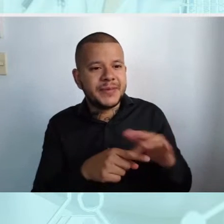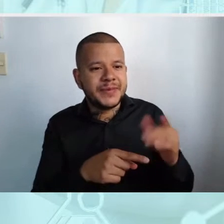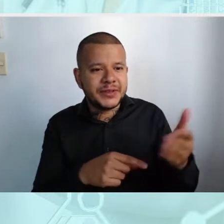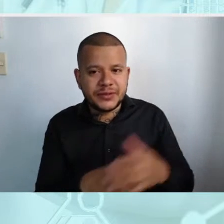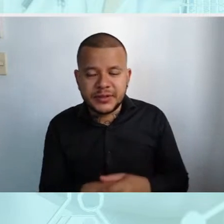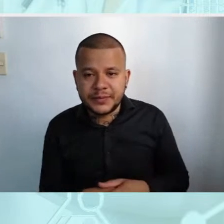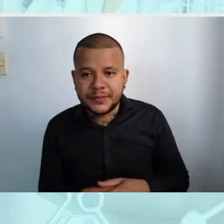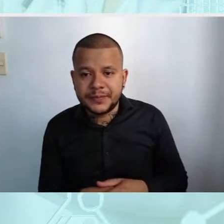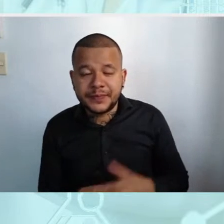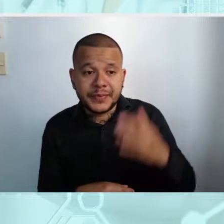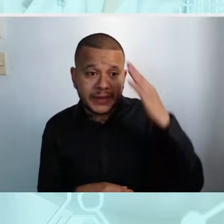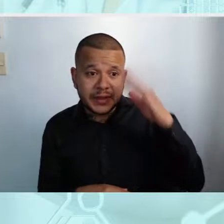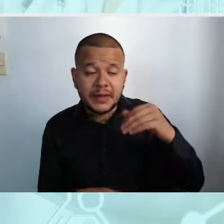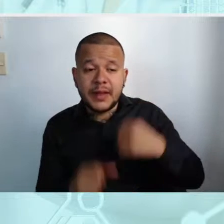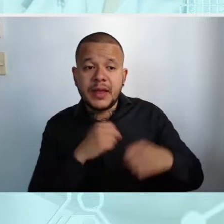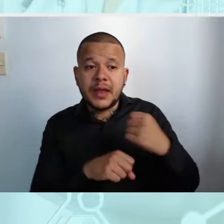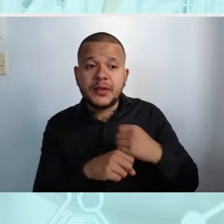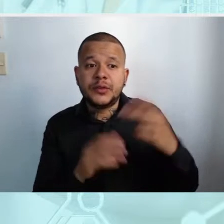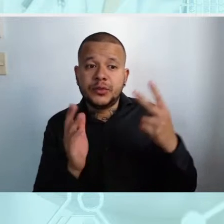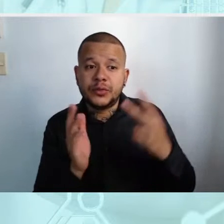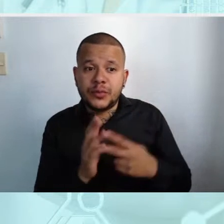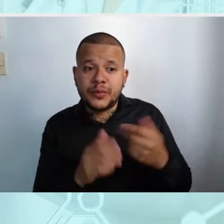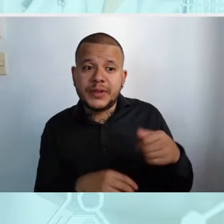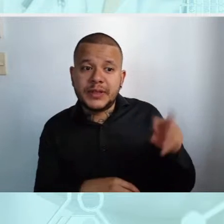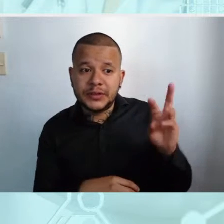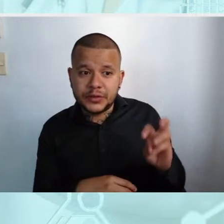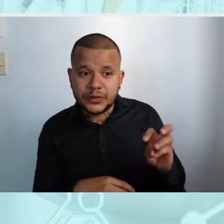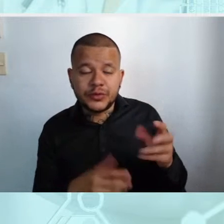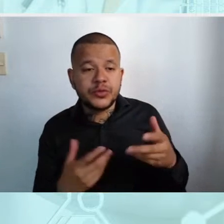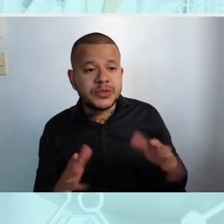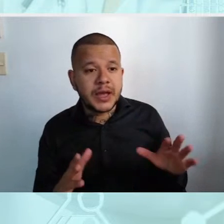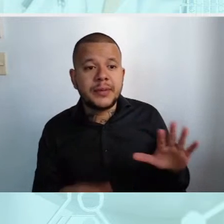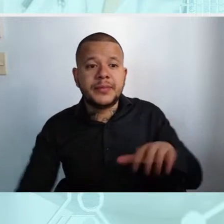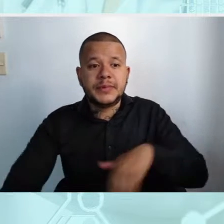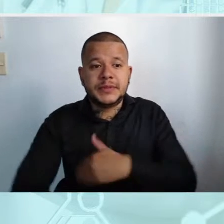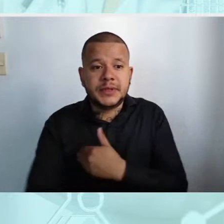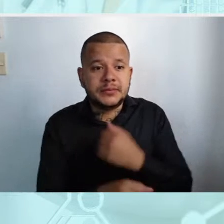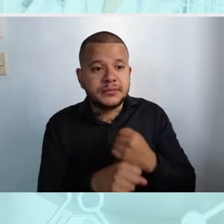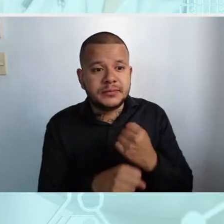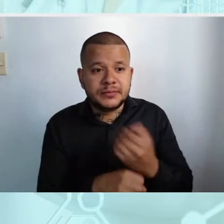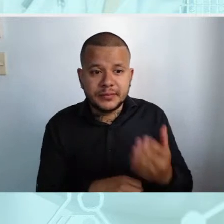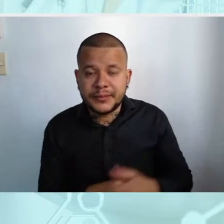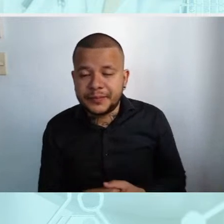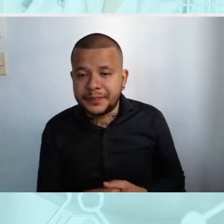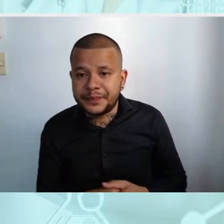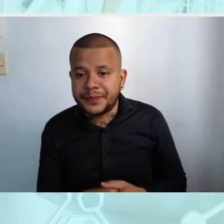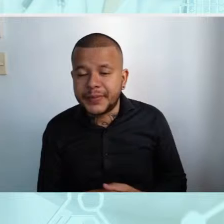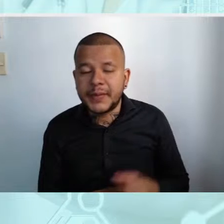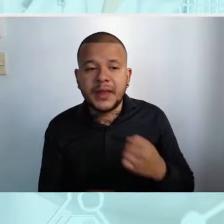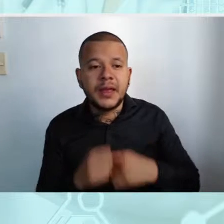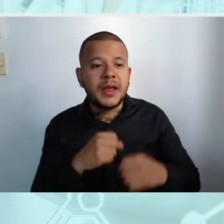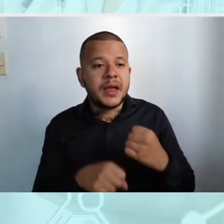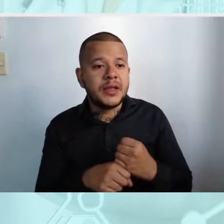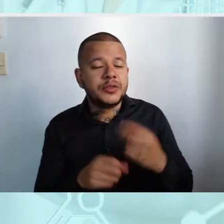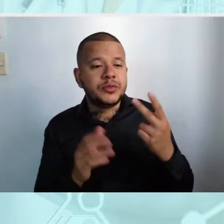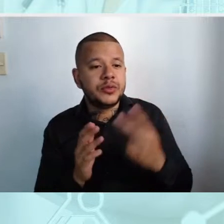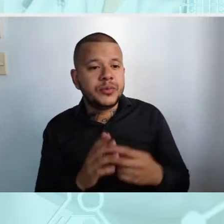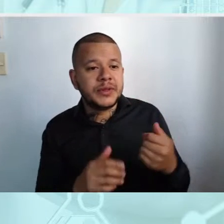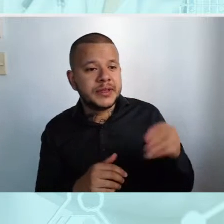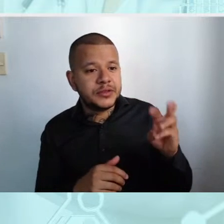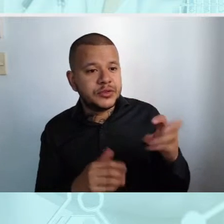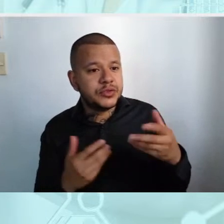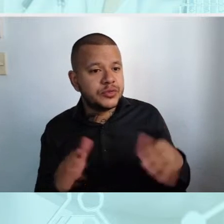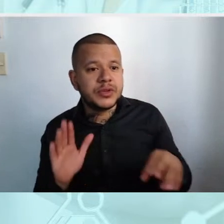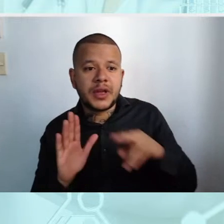inclusive antes del año 2018, el ministerio ha venido trabajando el tema. Ya en el año del 2018 se generaron unas normas que pues no